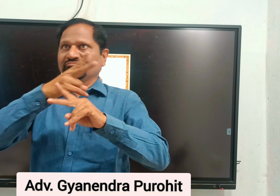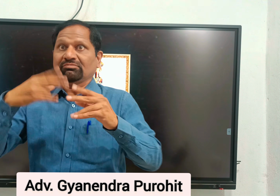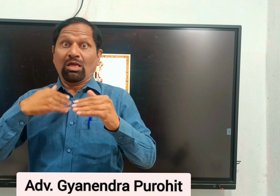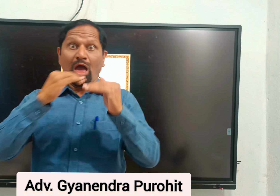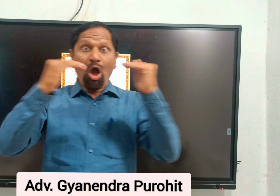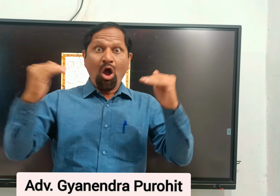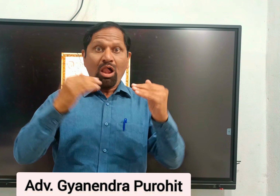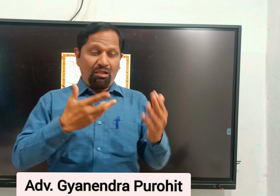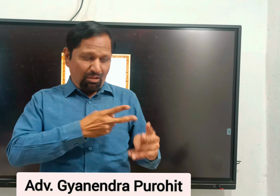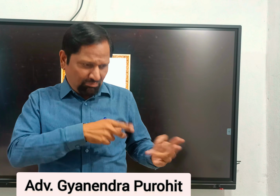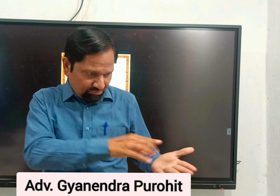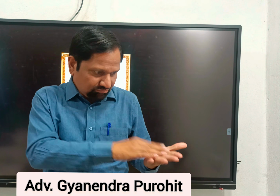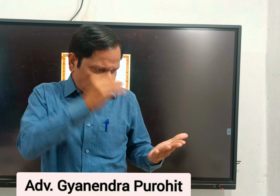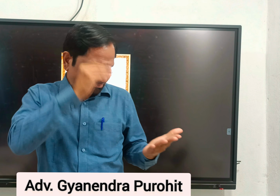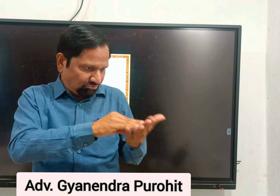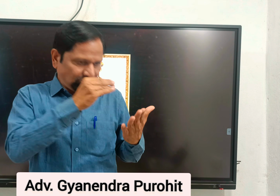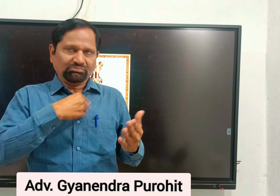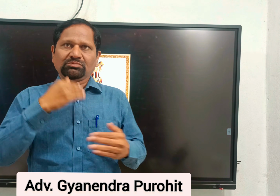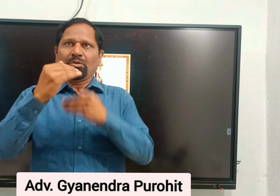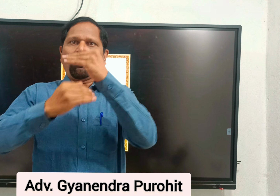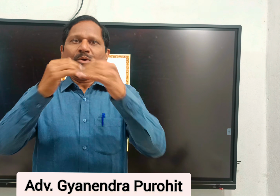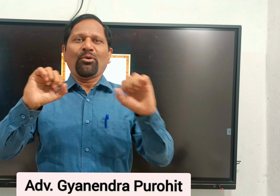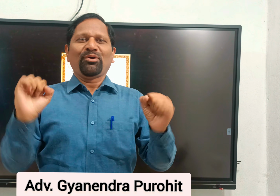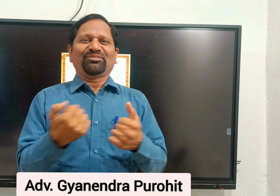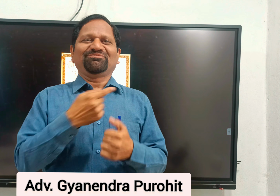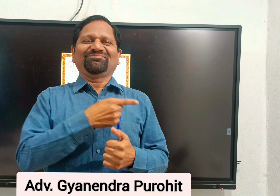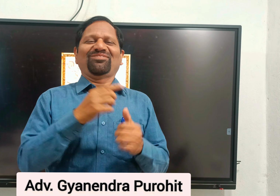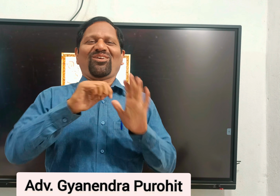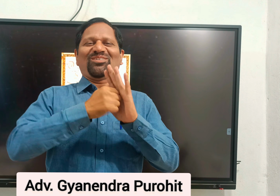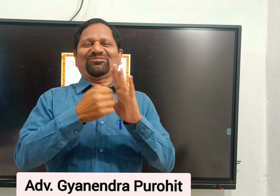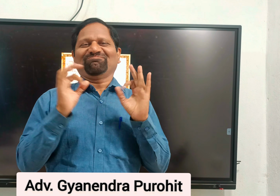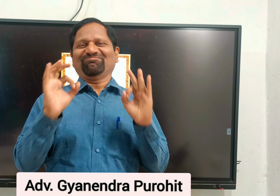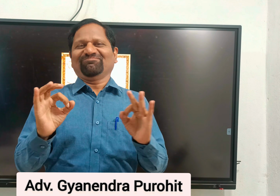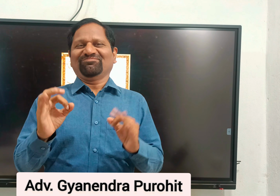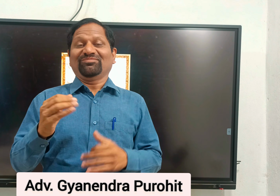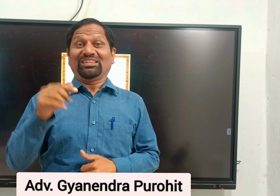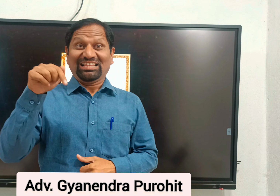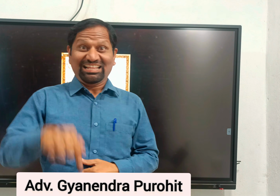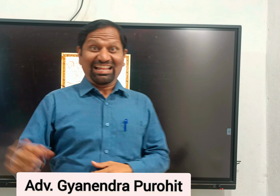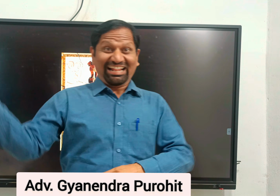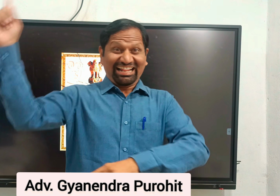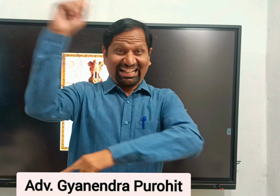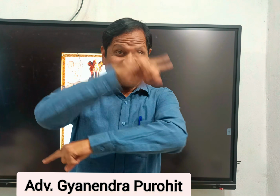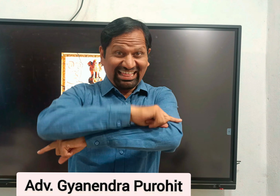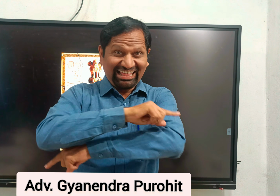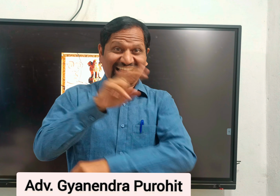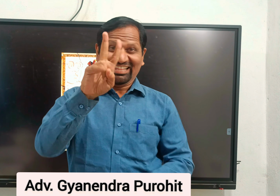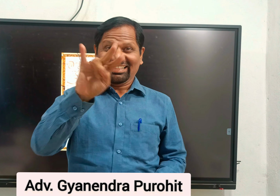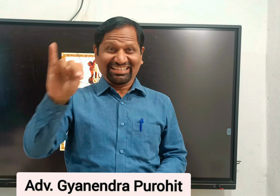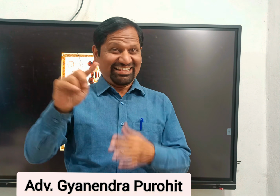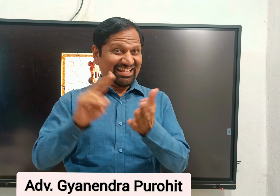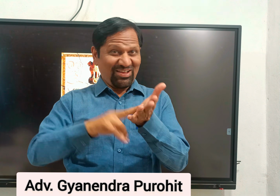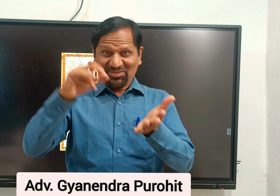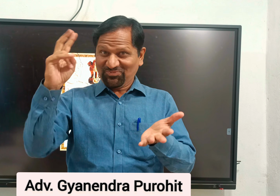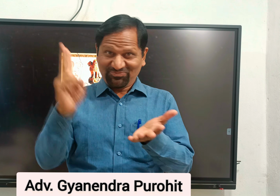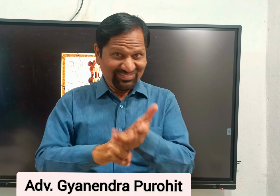अधिकार मालूम चले, हमारे कर्तव्य मालूम चले, अलग अलग राज्य में किन किन की क्या अधिकार हैं वह मालूम